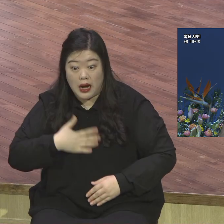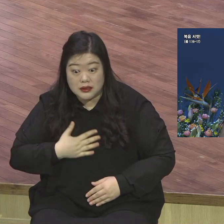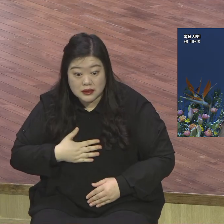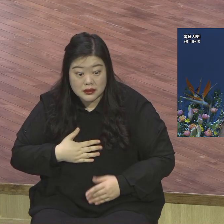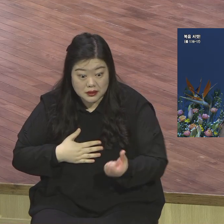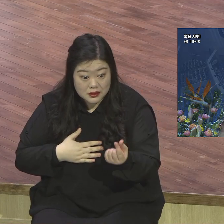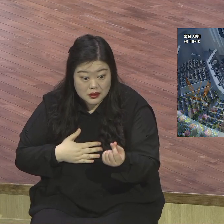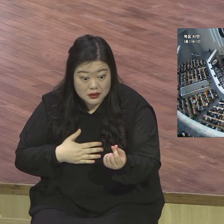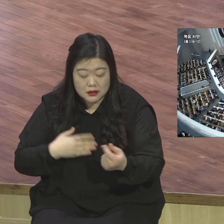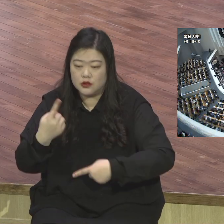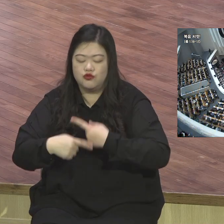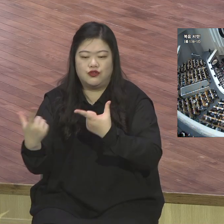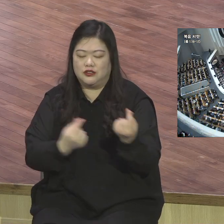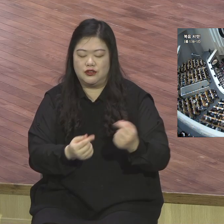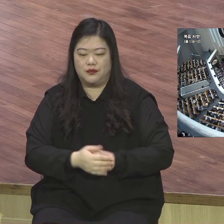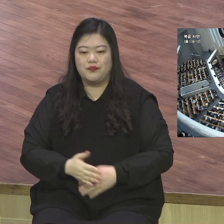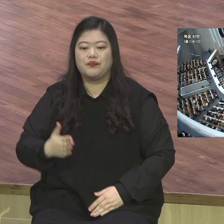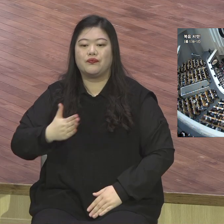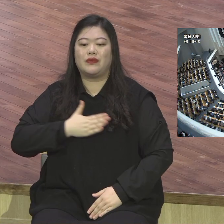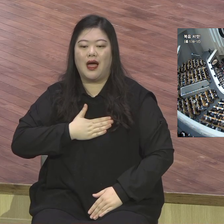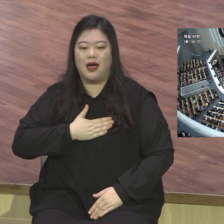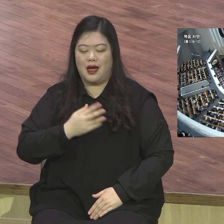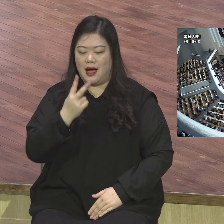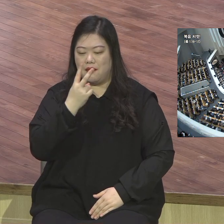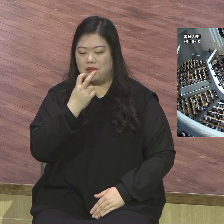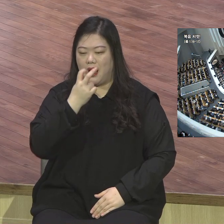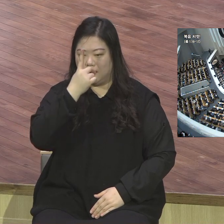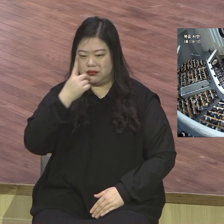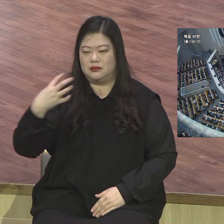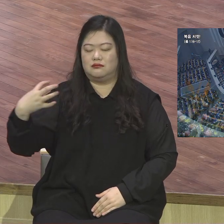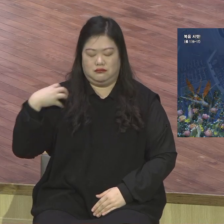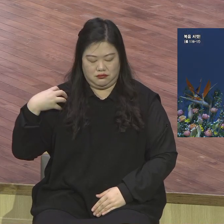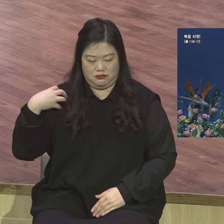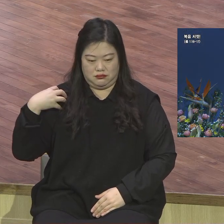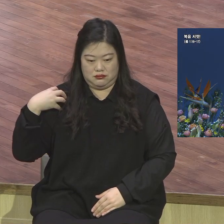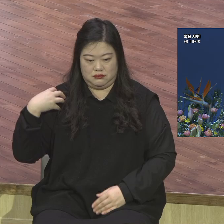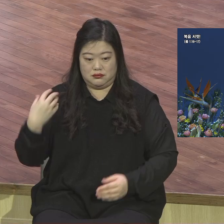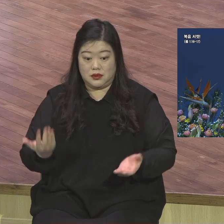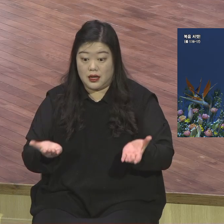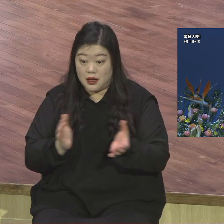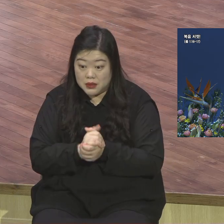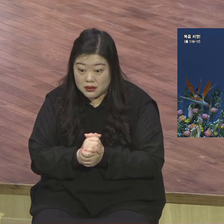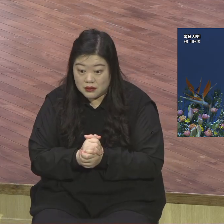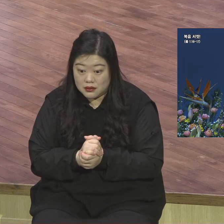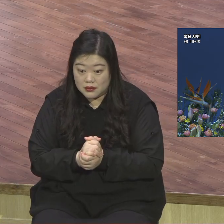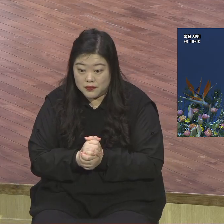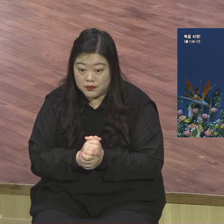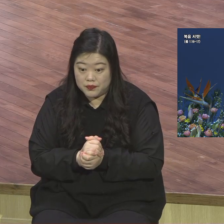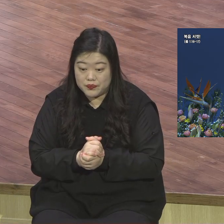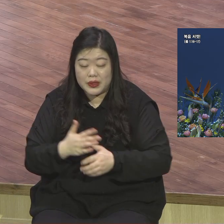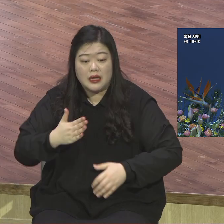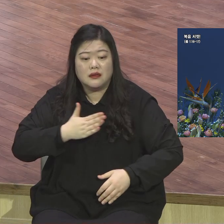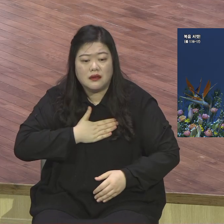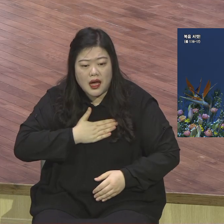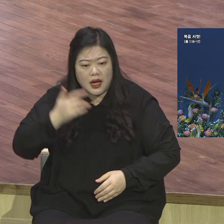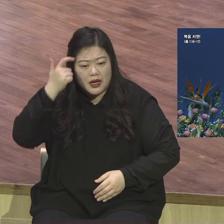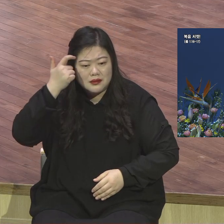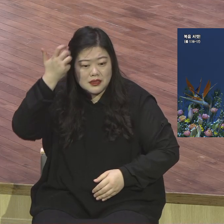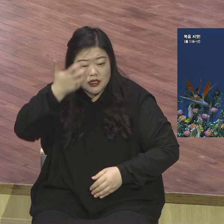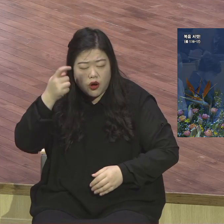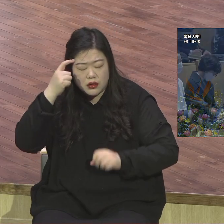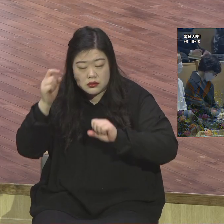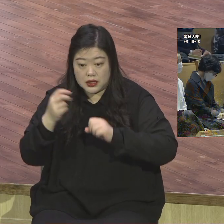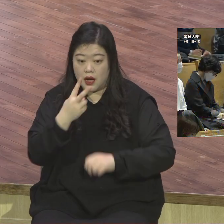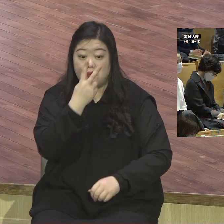따라서 나는 파수꾼이다. 영적 파수꾼이라고 하는 영적 경제성을 가지고 이 역할을 감당해야